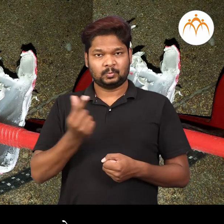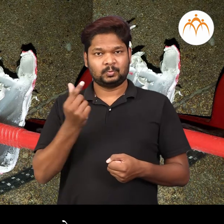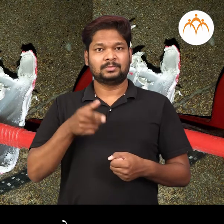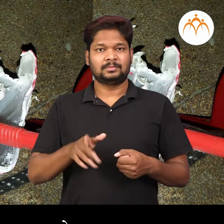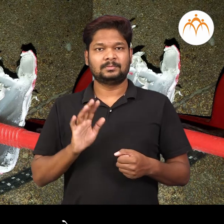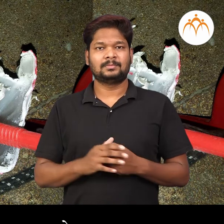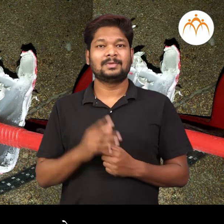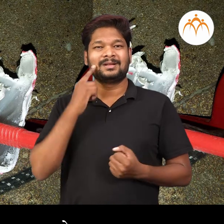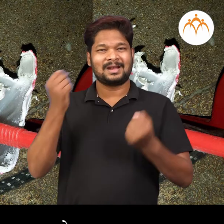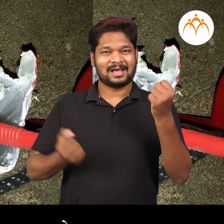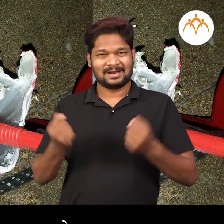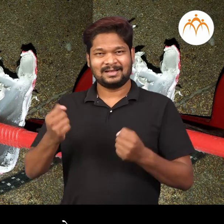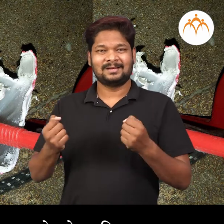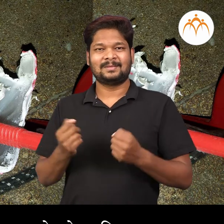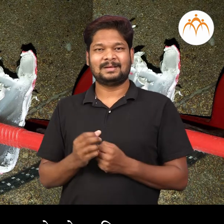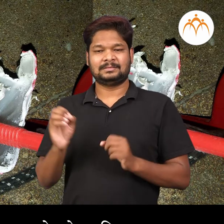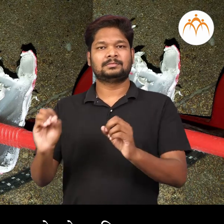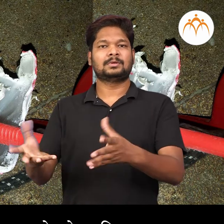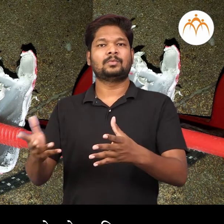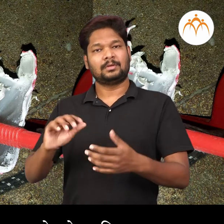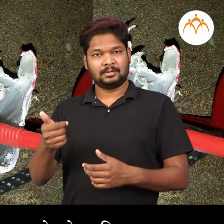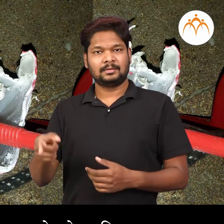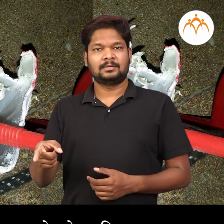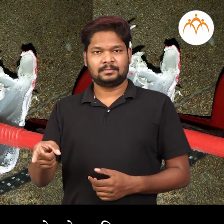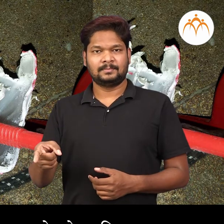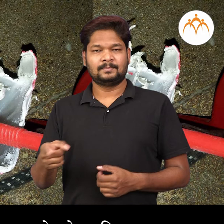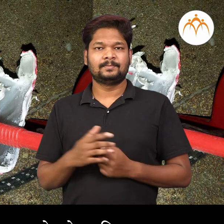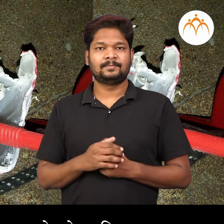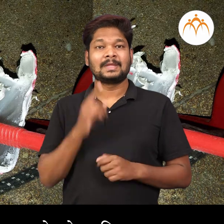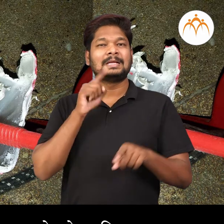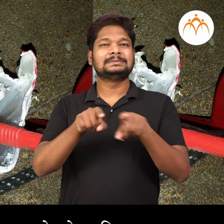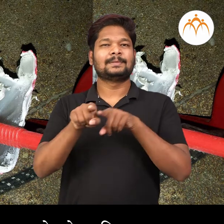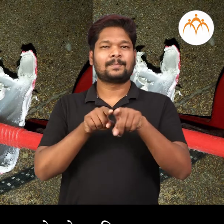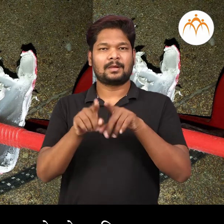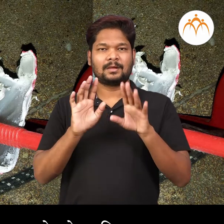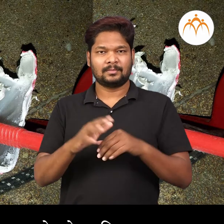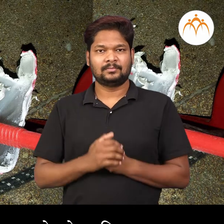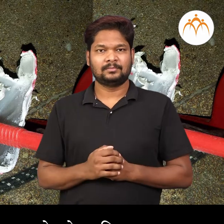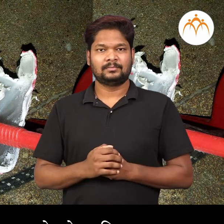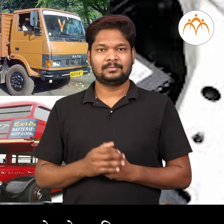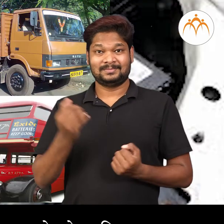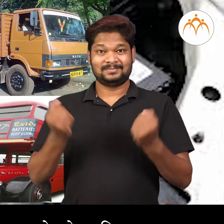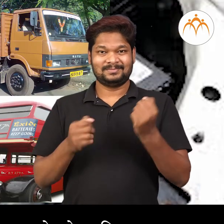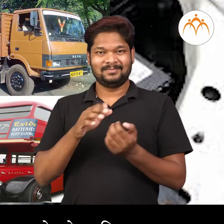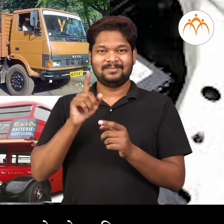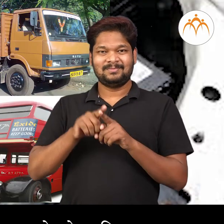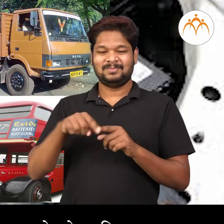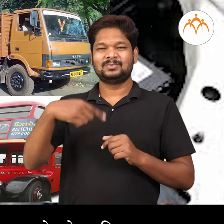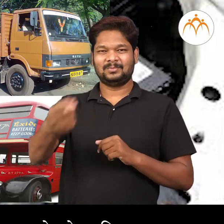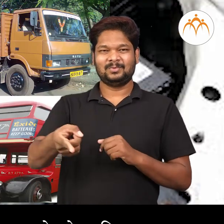चालू सकता उदाहरणार्थ मोटर इन साइंस इन अलावा